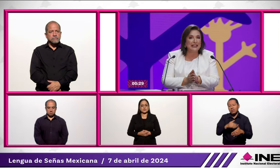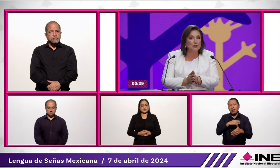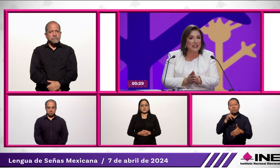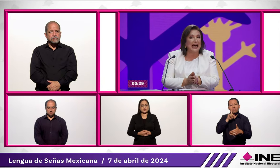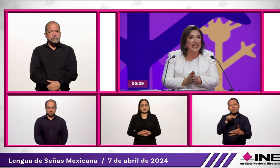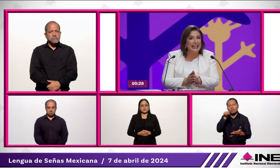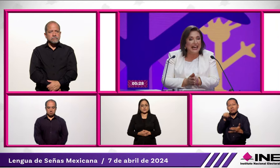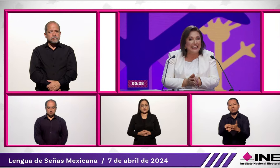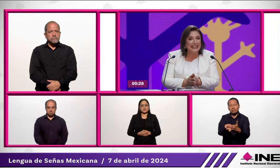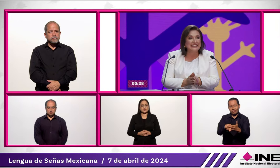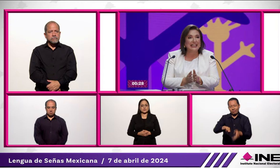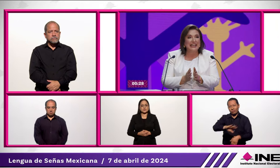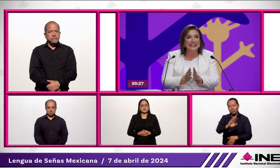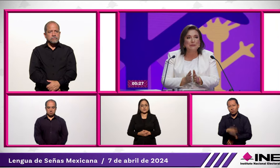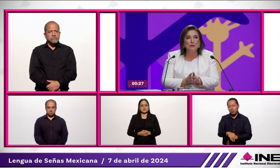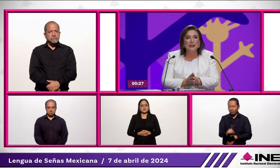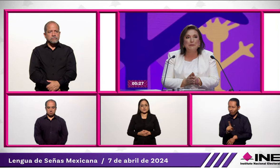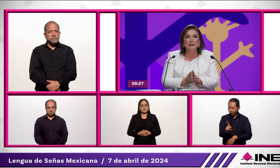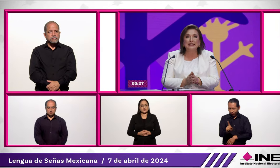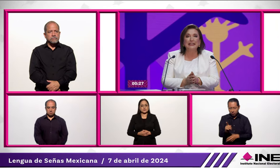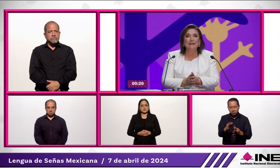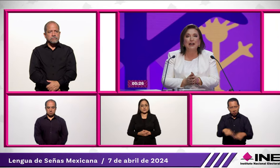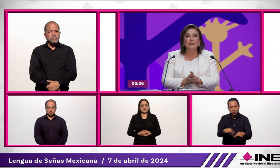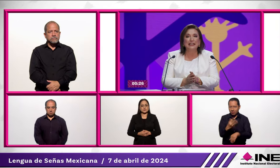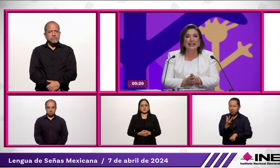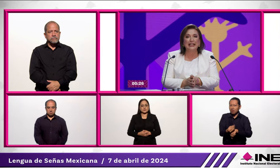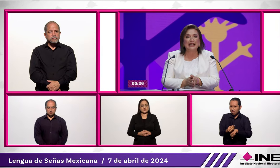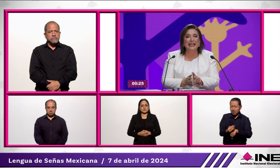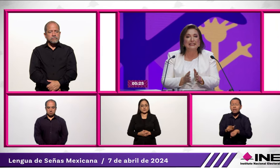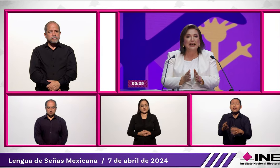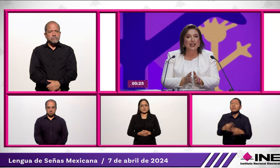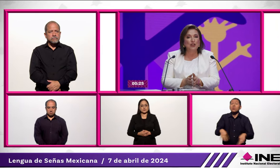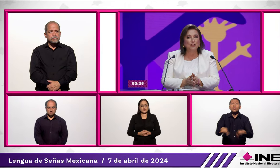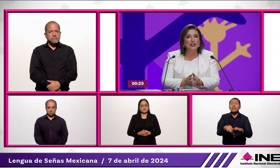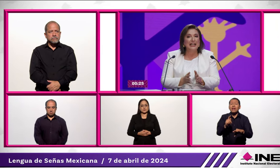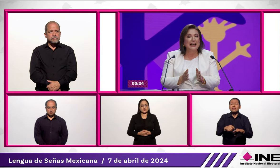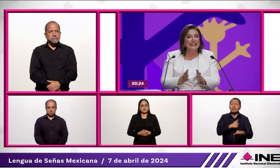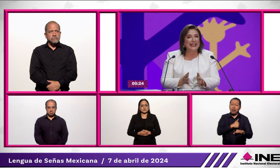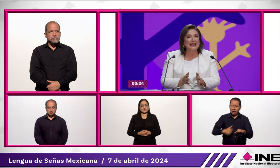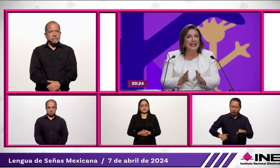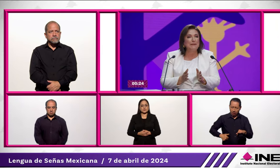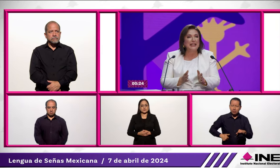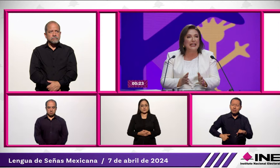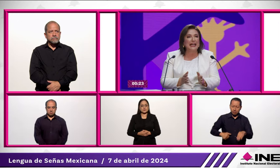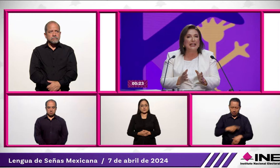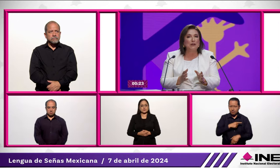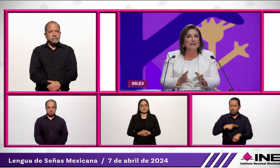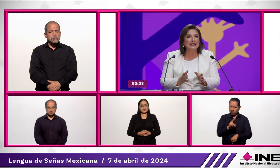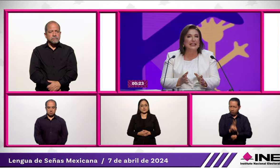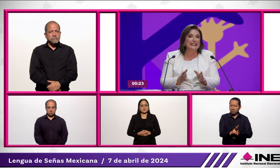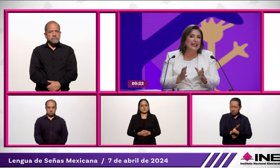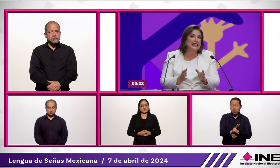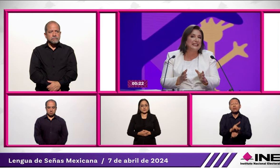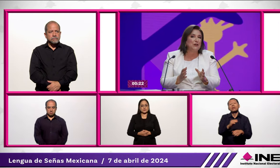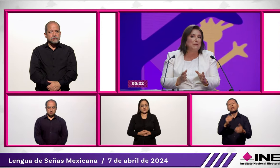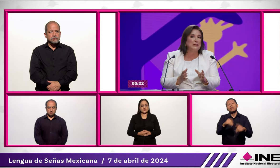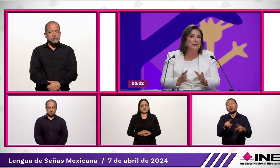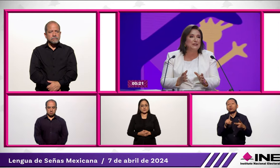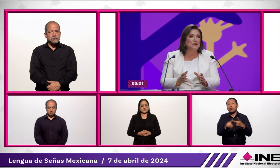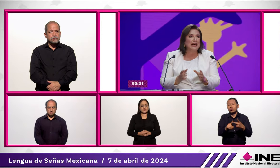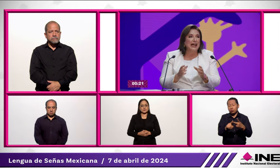a través de los alcaldes. Es muy importante el trabajo de las alcaldías. Dos, la tarjeta La Mexicana lo que va a hacer es